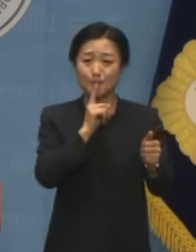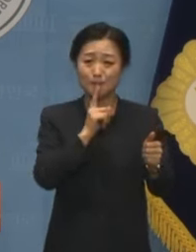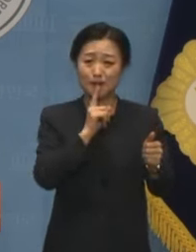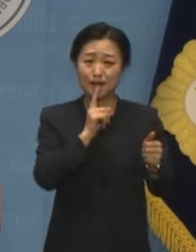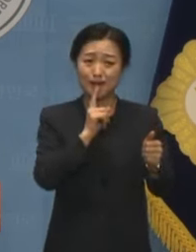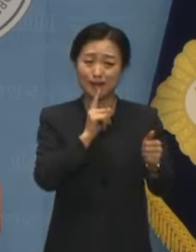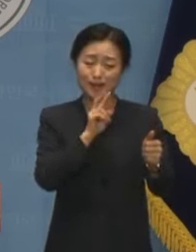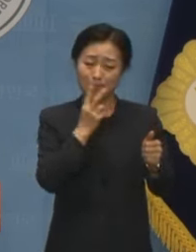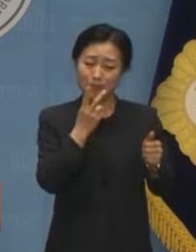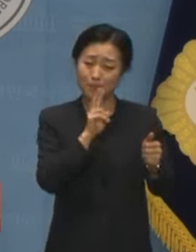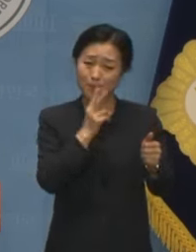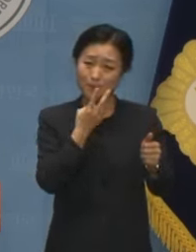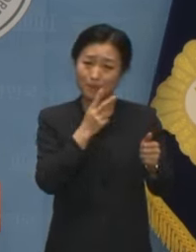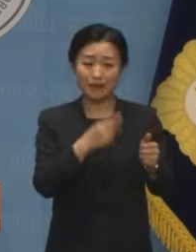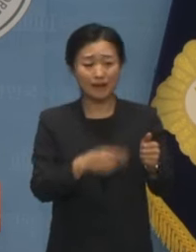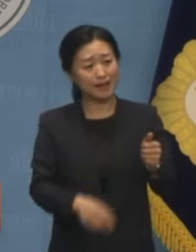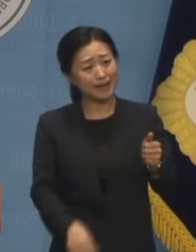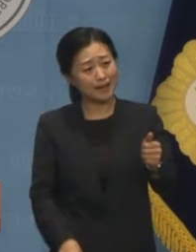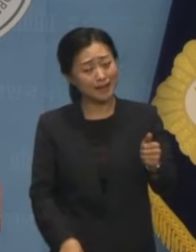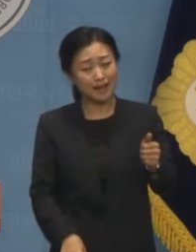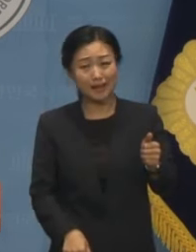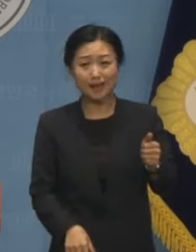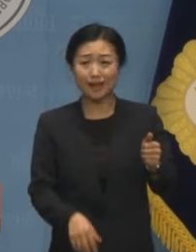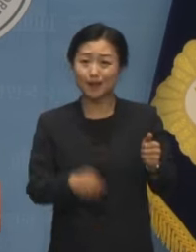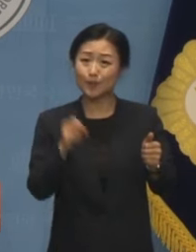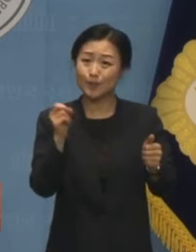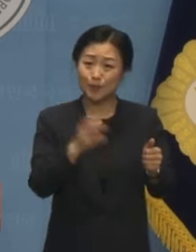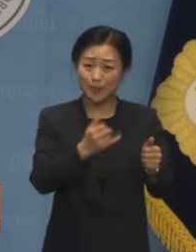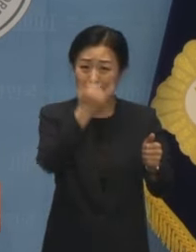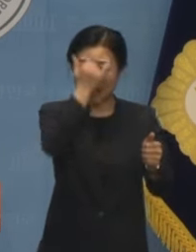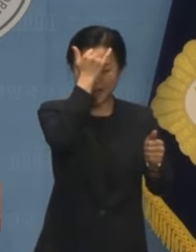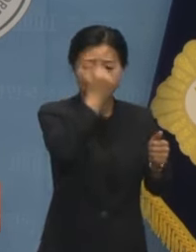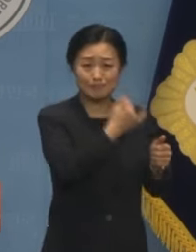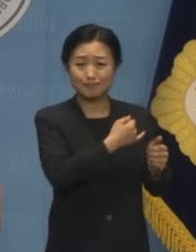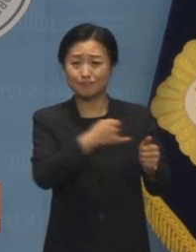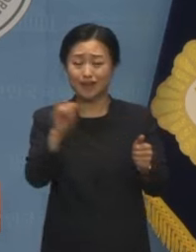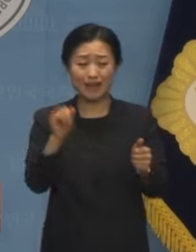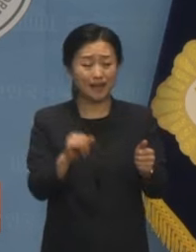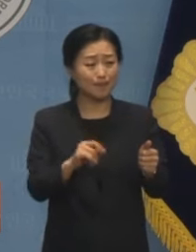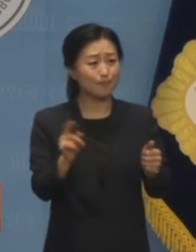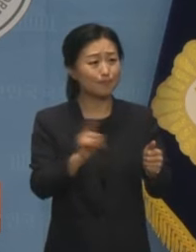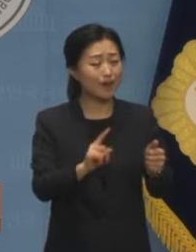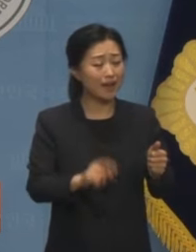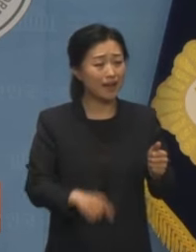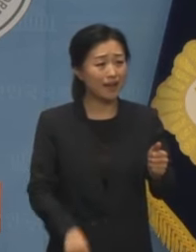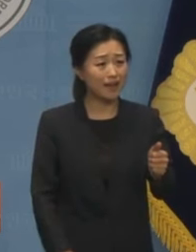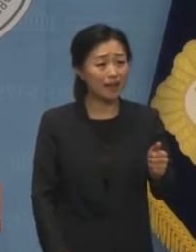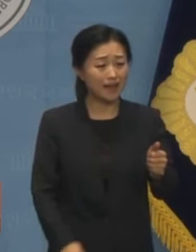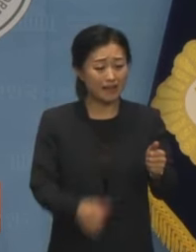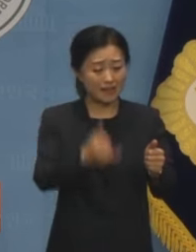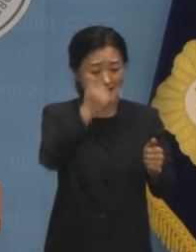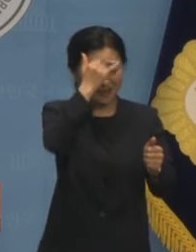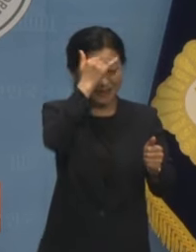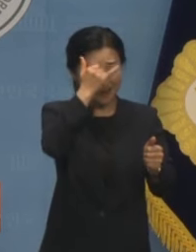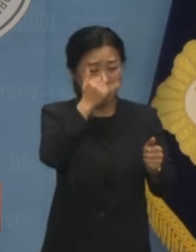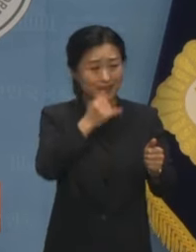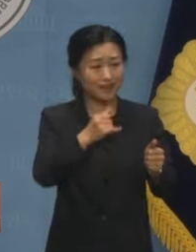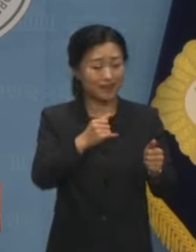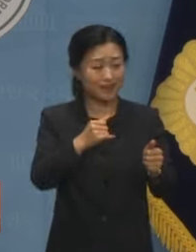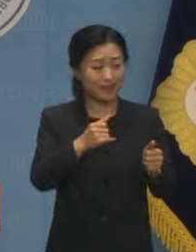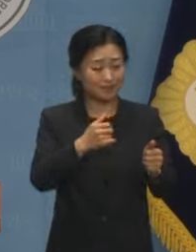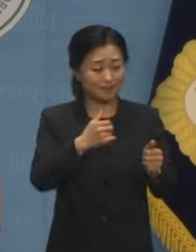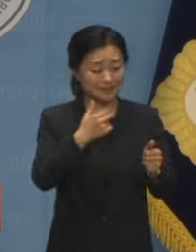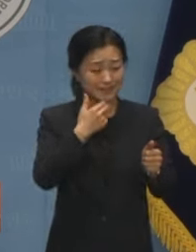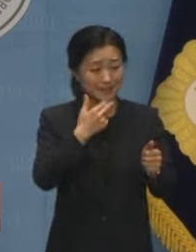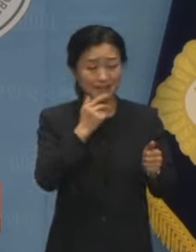두 말 하는 줄은 익히 알았습니다. 그래도 예의는 아는 사람이라고 생각했습니다.